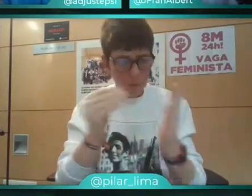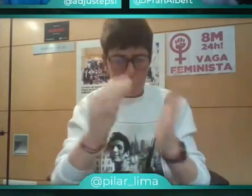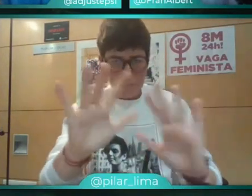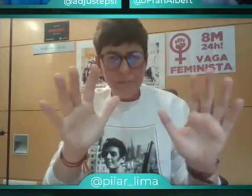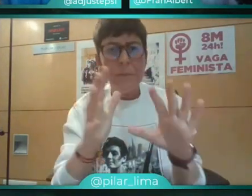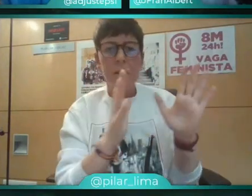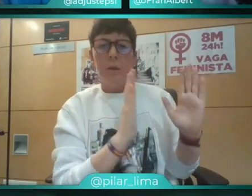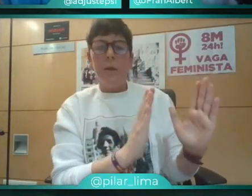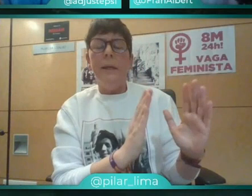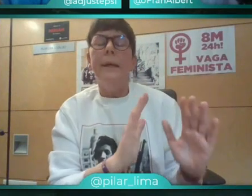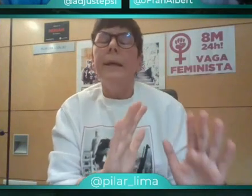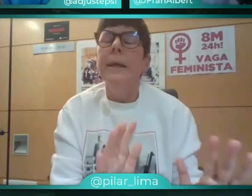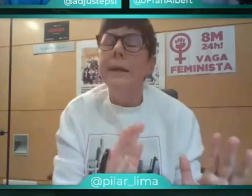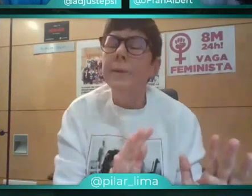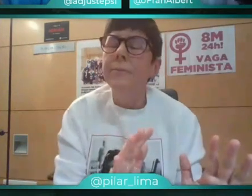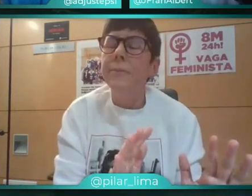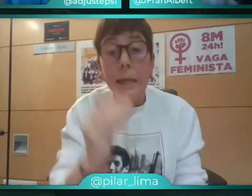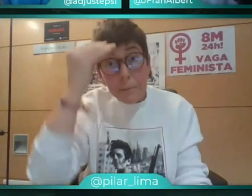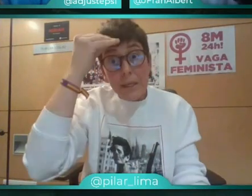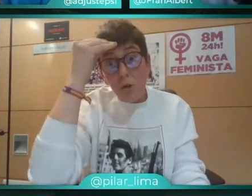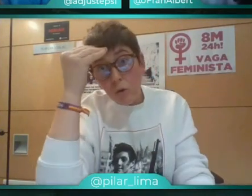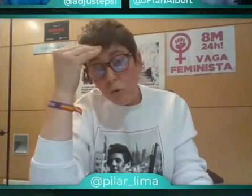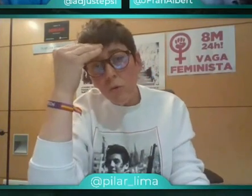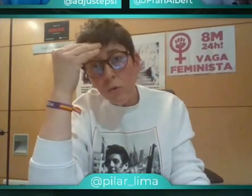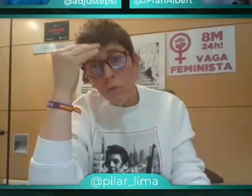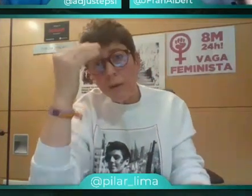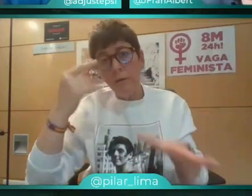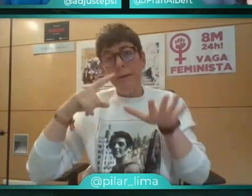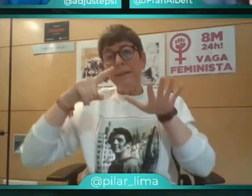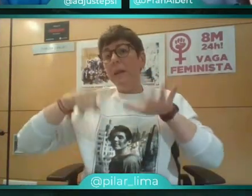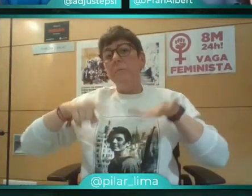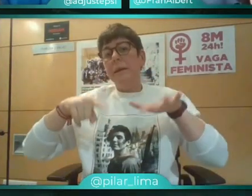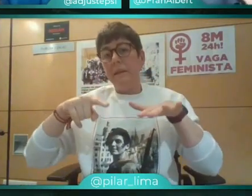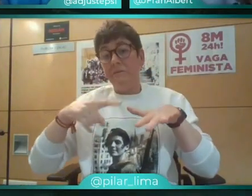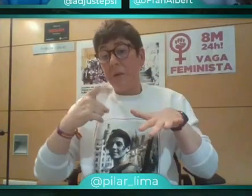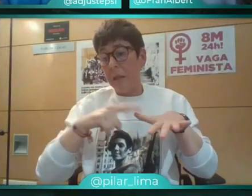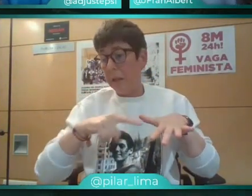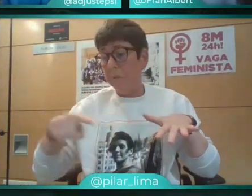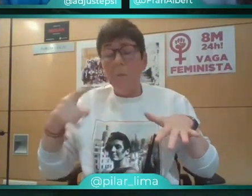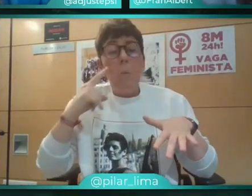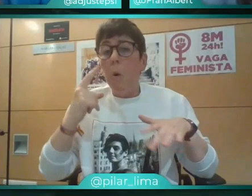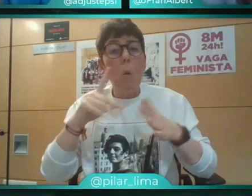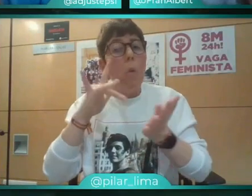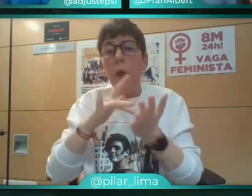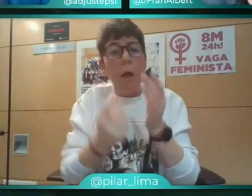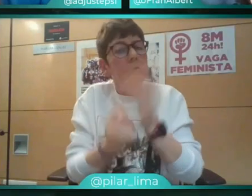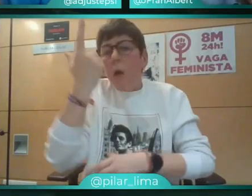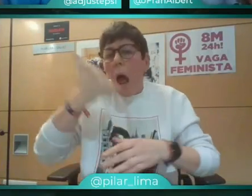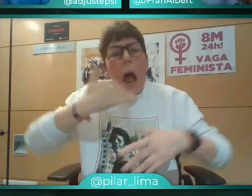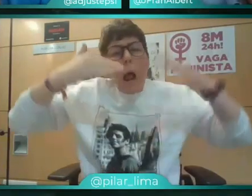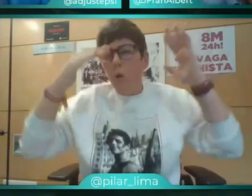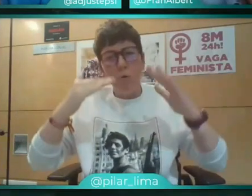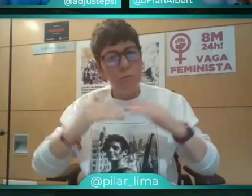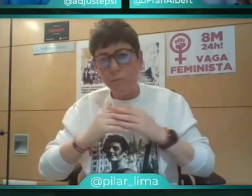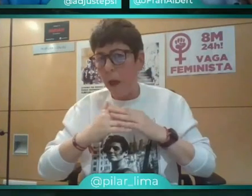tenemos que entrar tiene que entrar la valentía al ayuntamiento y yo pienso que en seis meses que tenemos ahora